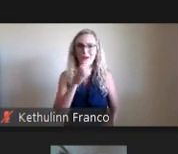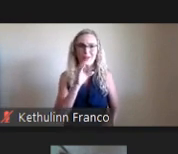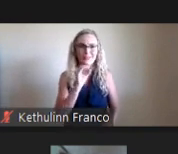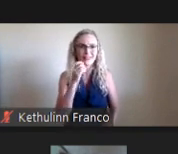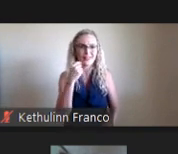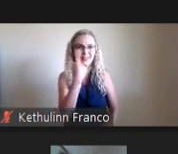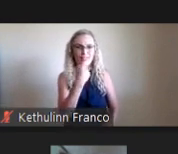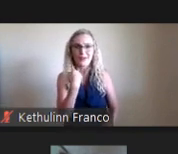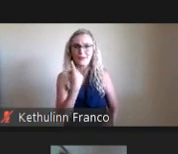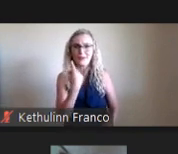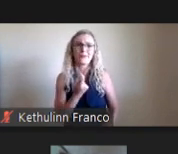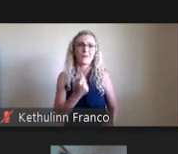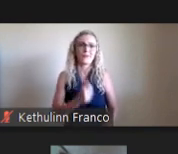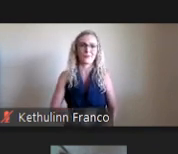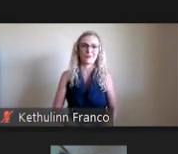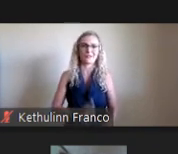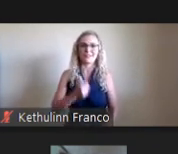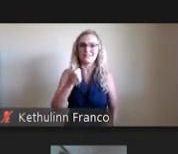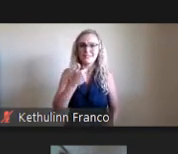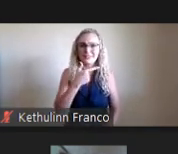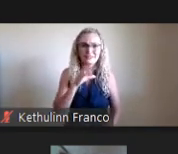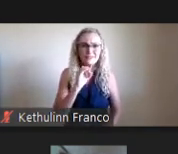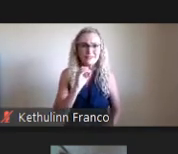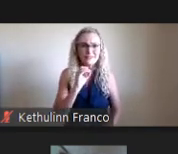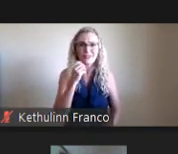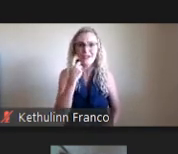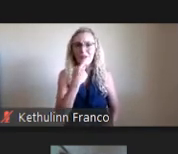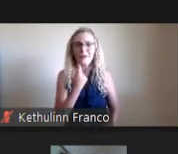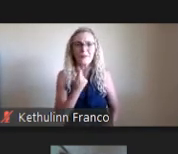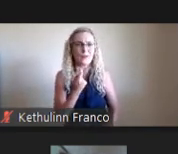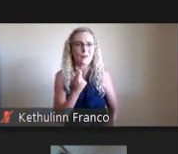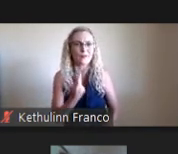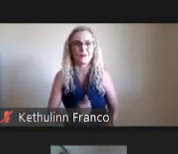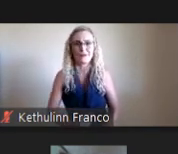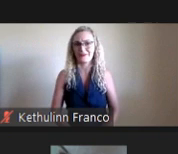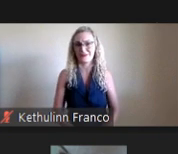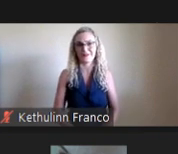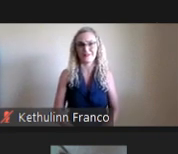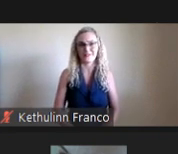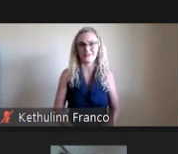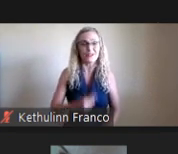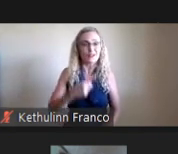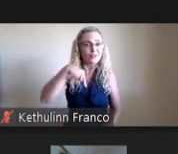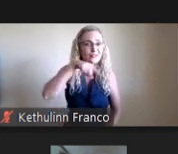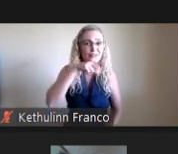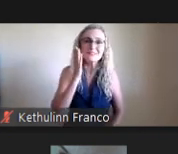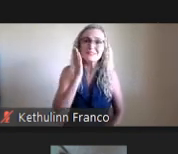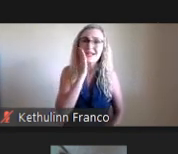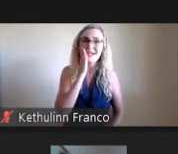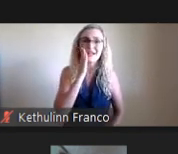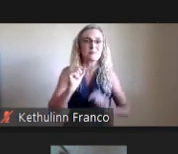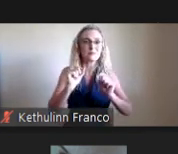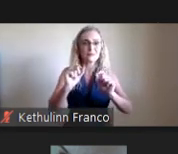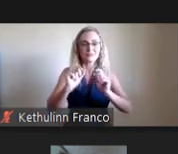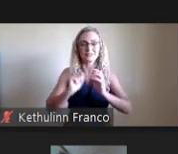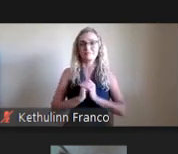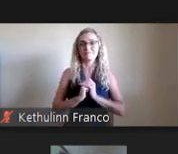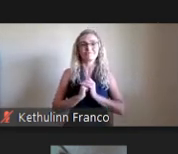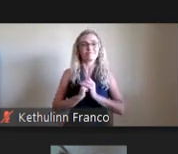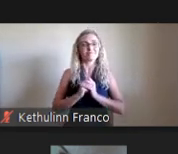ter contato com os nativos, né? De início, dentro